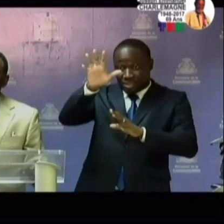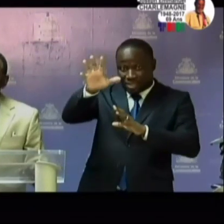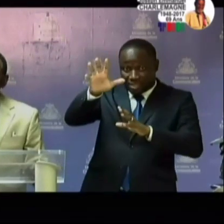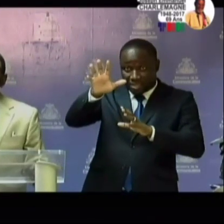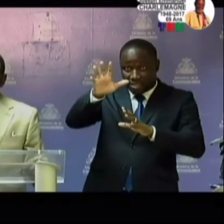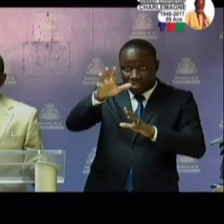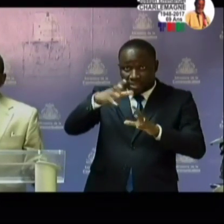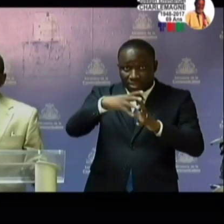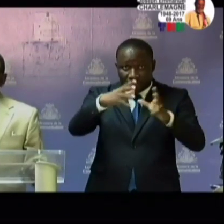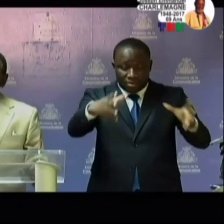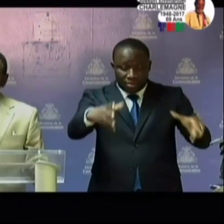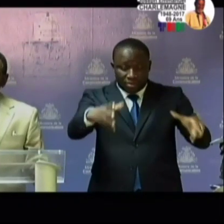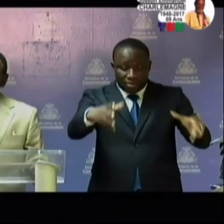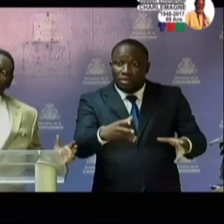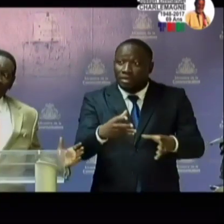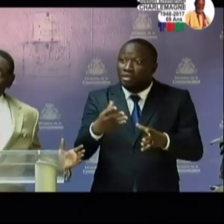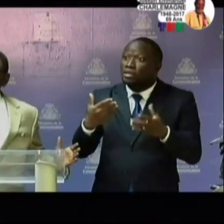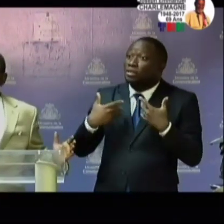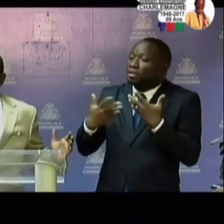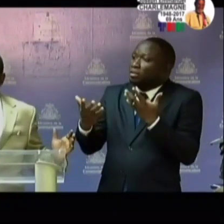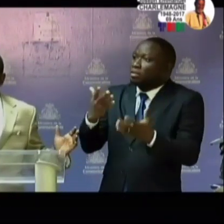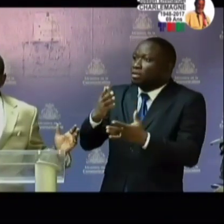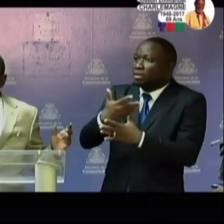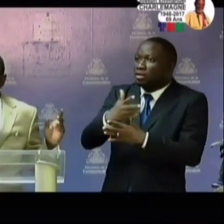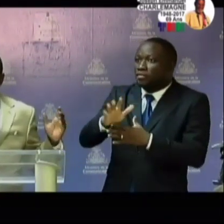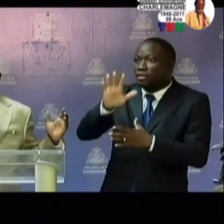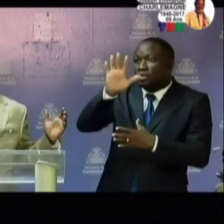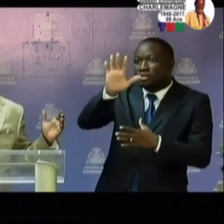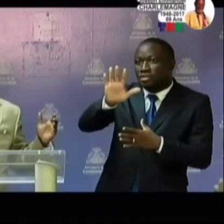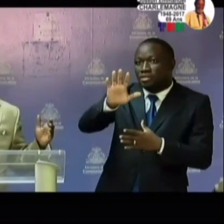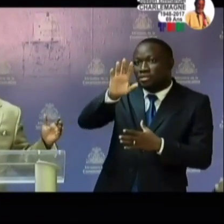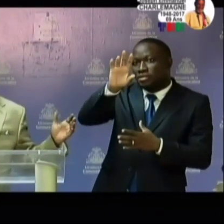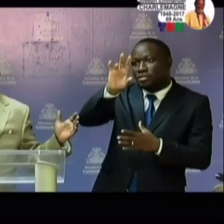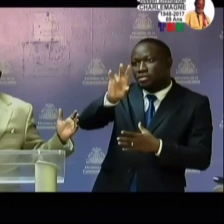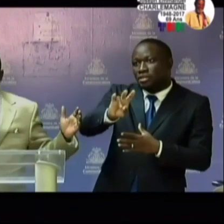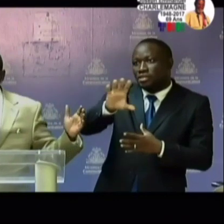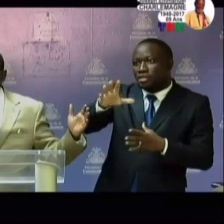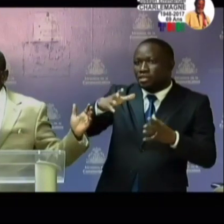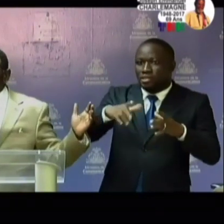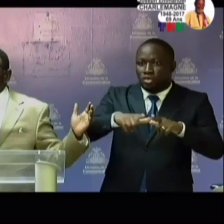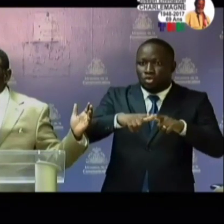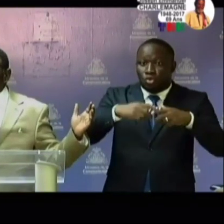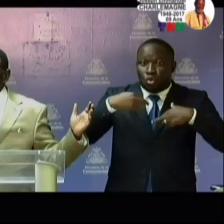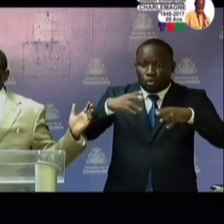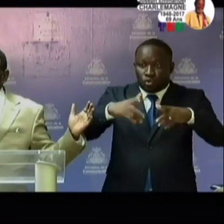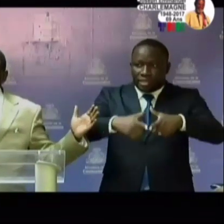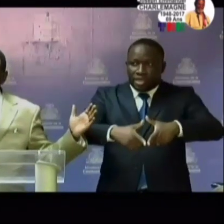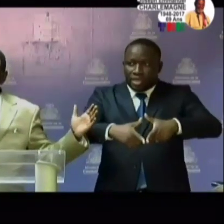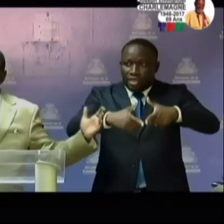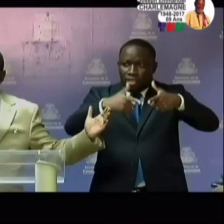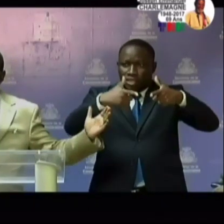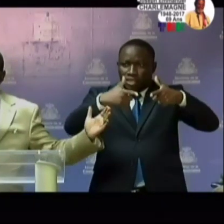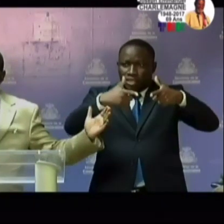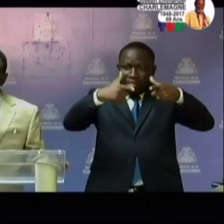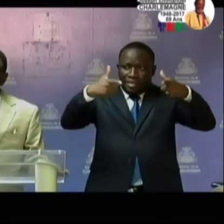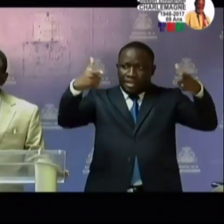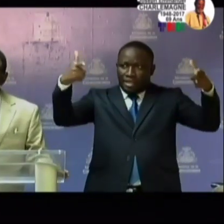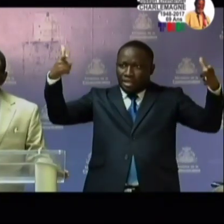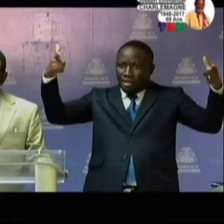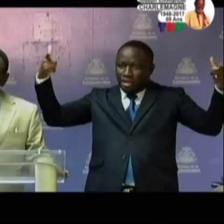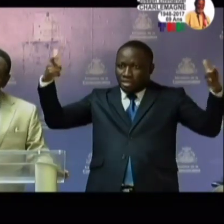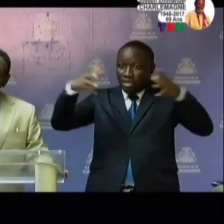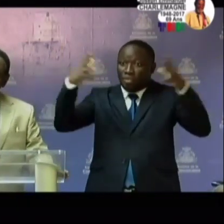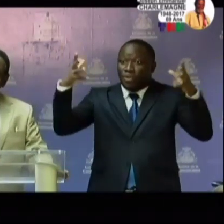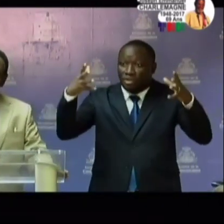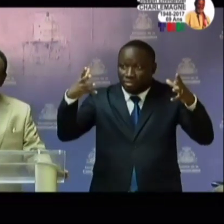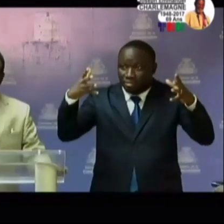moi reprendre environ 700 mètres linéaires de route, pas oublier route ça largeur son route de environ 11 mètres de large lié.